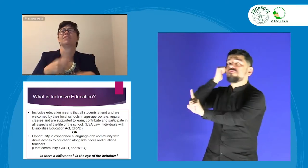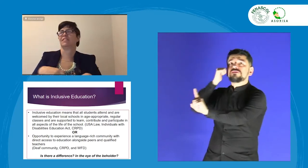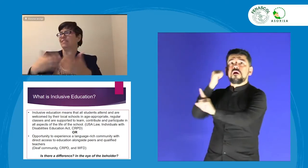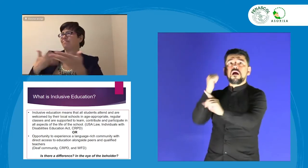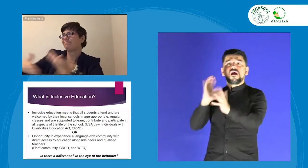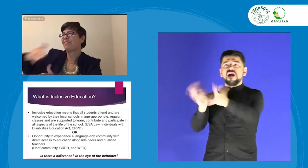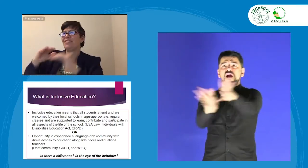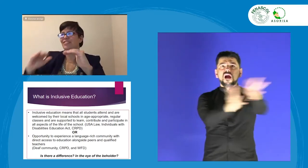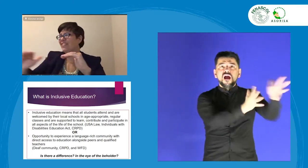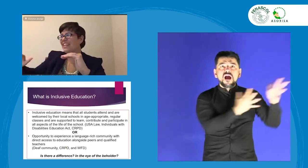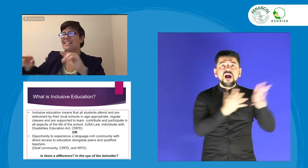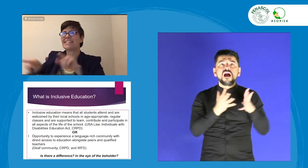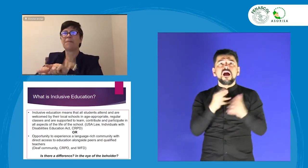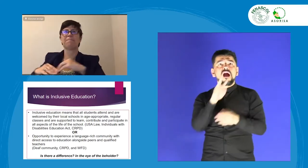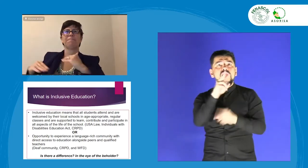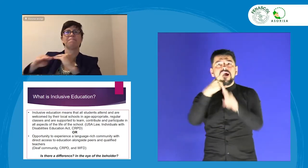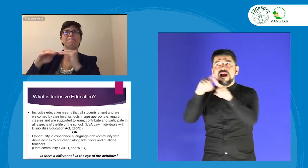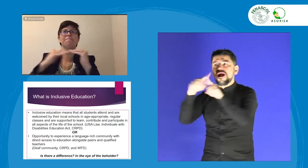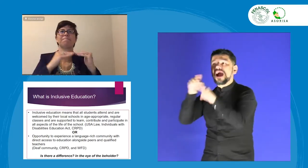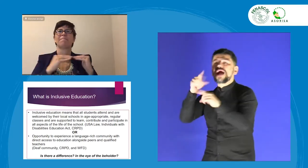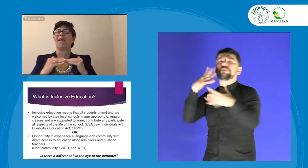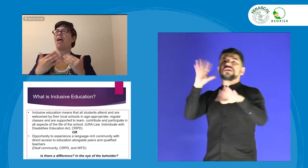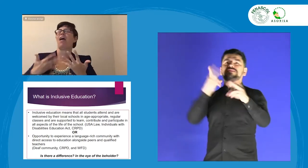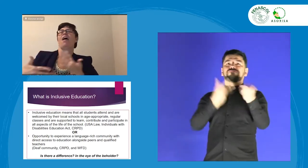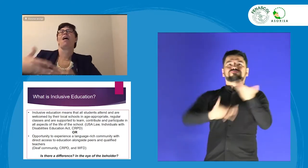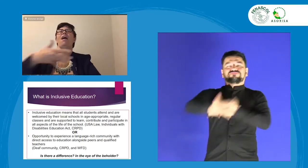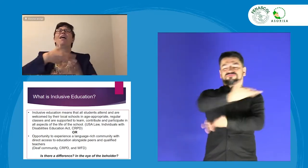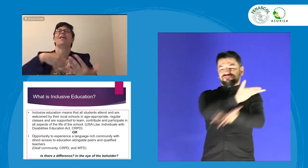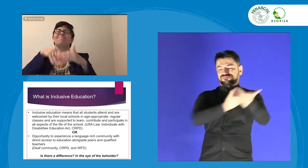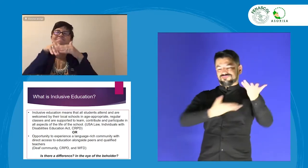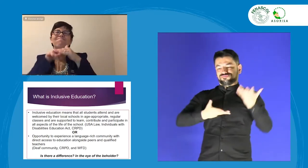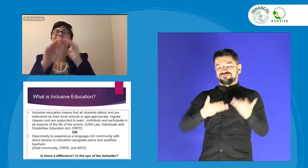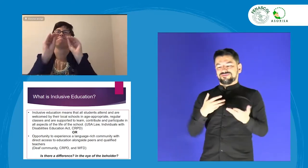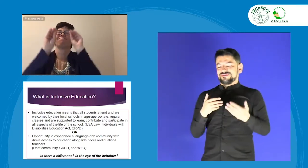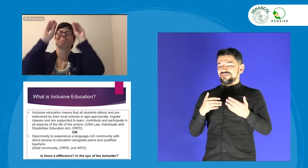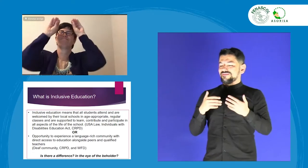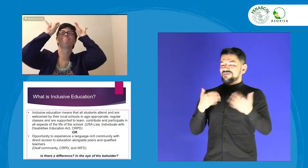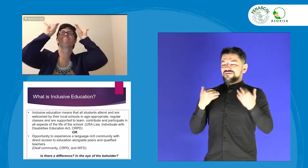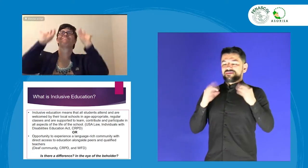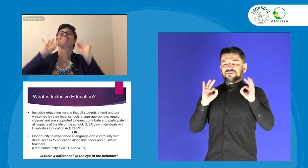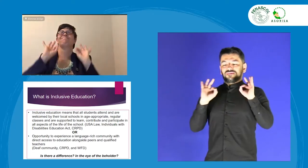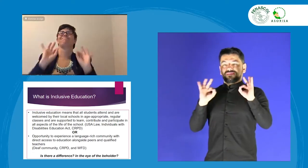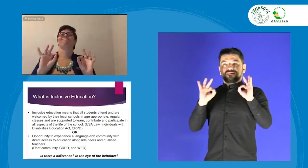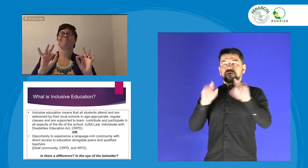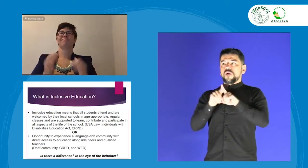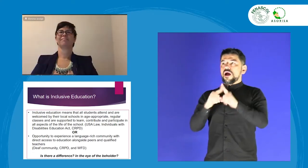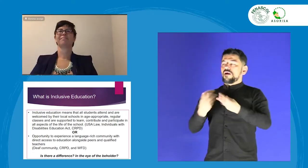como parte de su entorno, encontrar pares sordos, niños